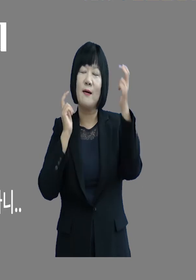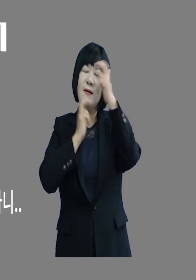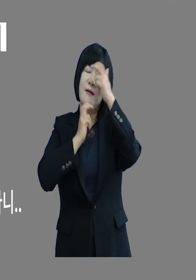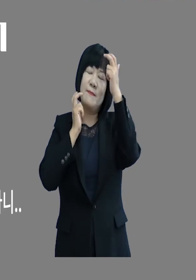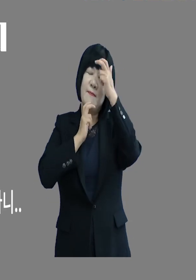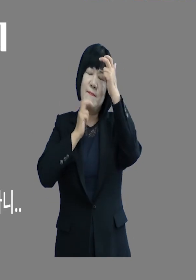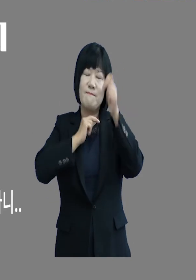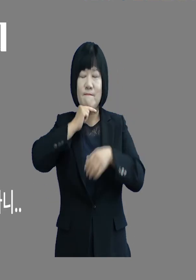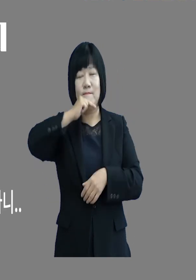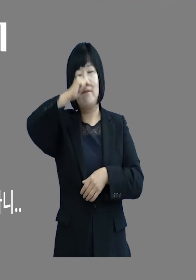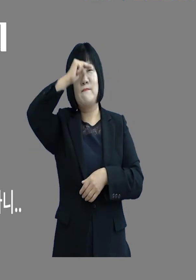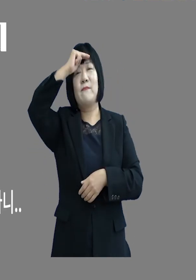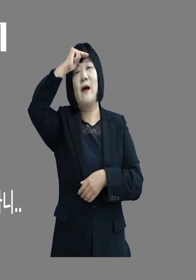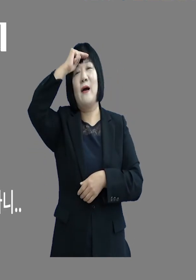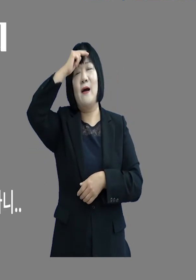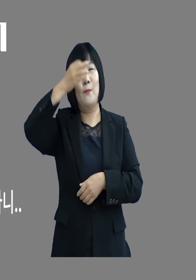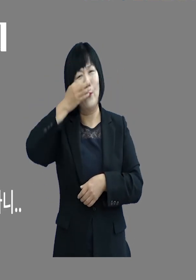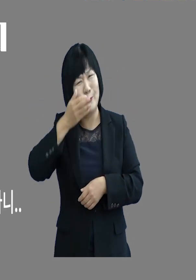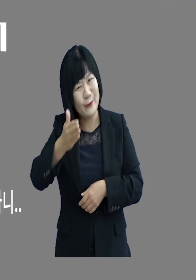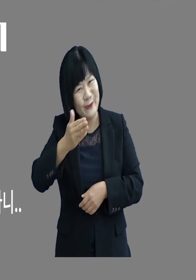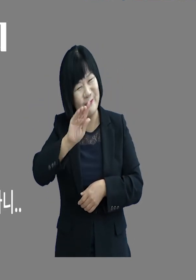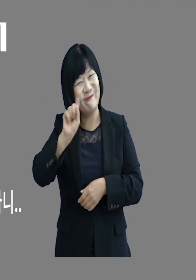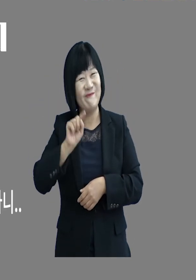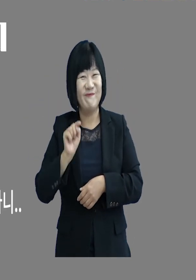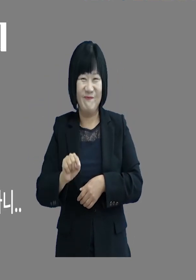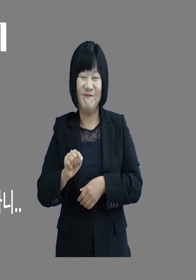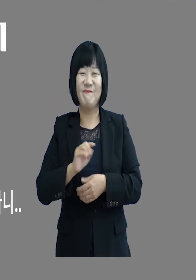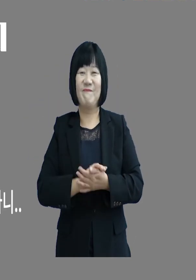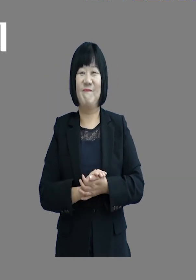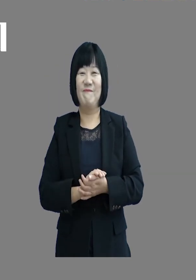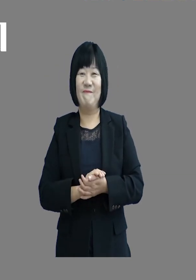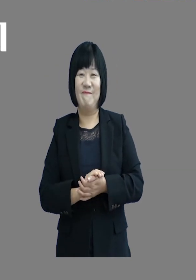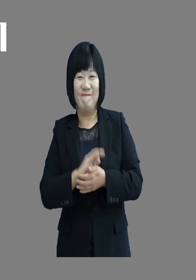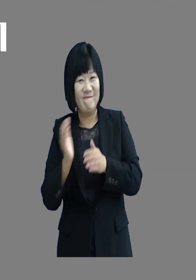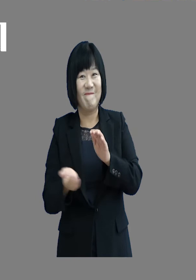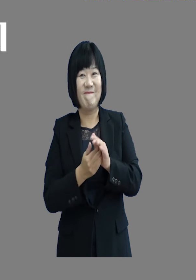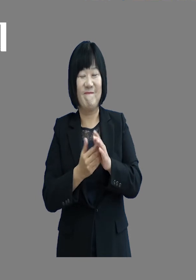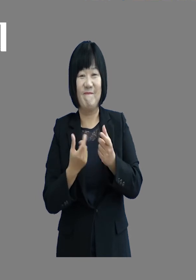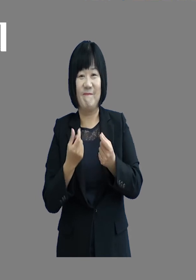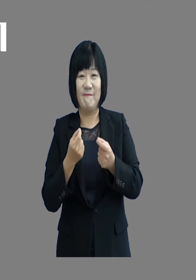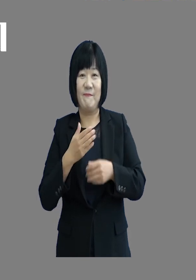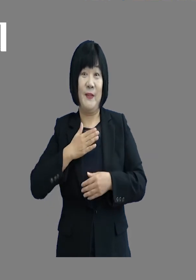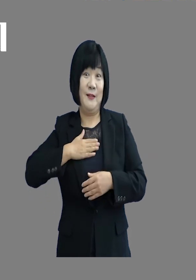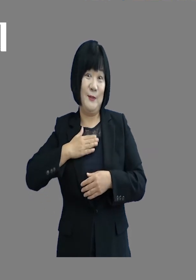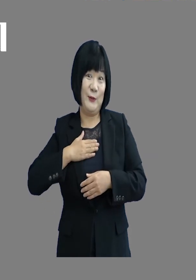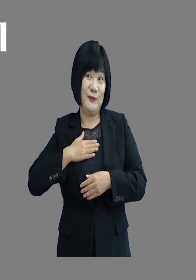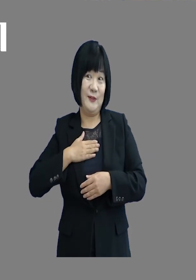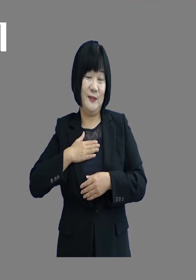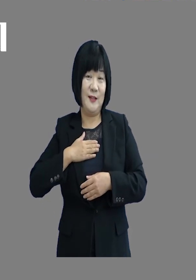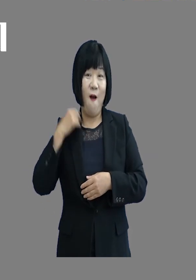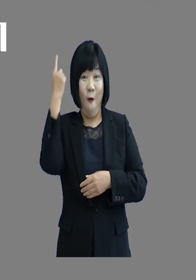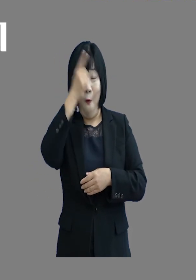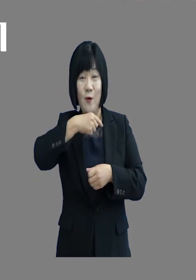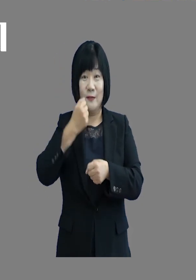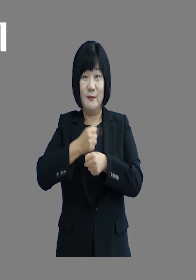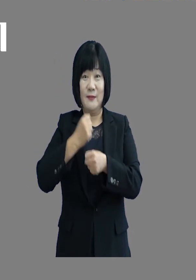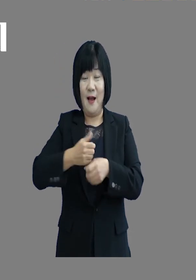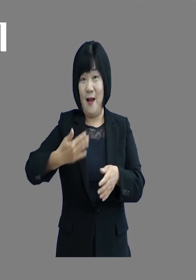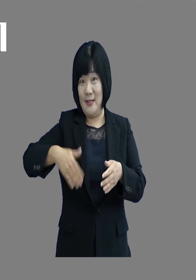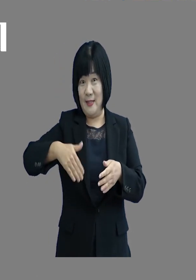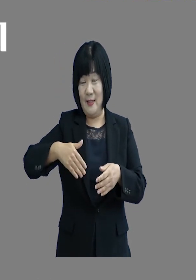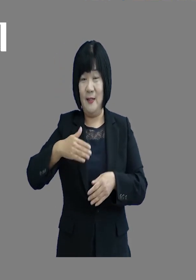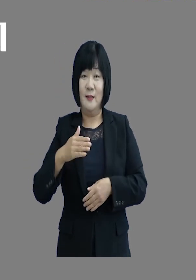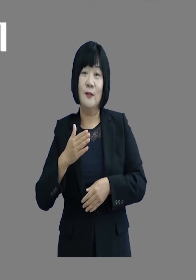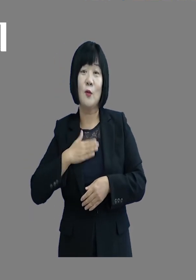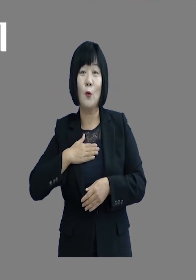머리까지 오른다는 걸 보여주다니 표현이 아주 예술 아닙니까? 예술. 저는 아직까지 얼굴 이름이 없는데 이참에